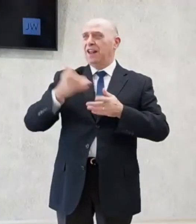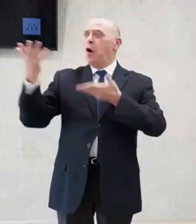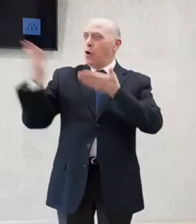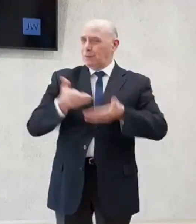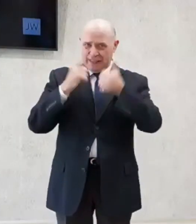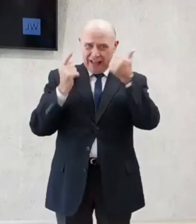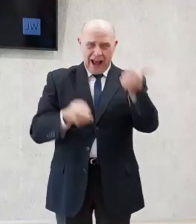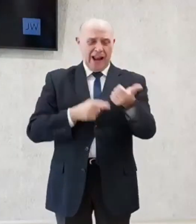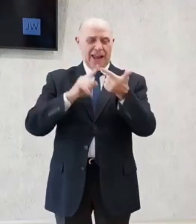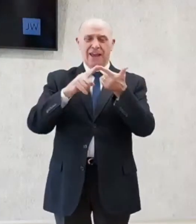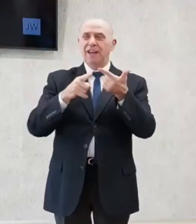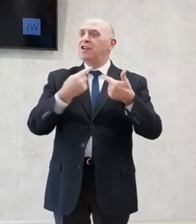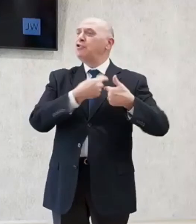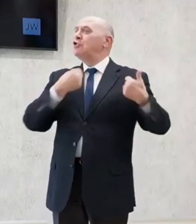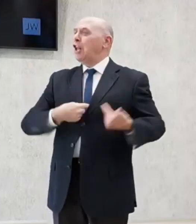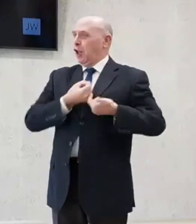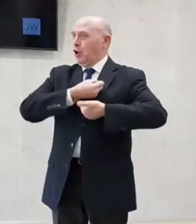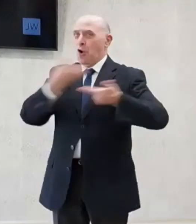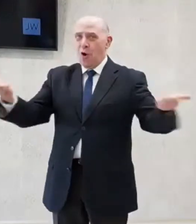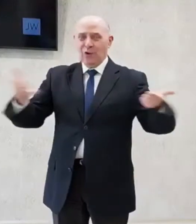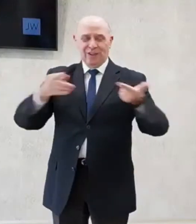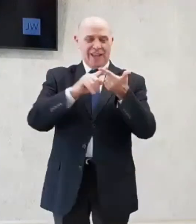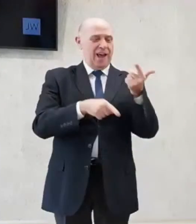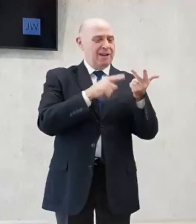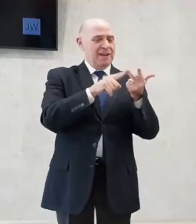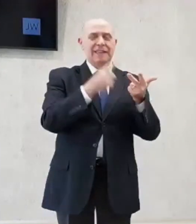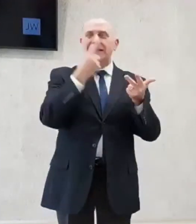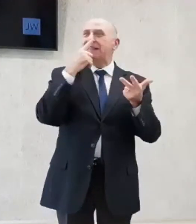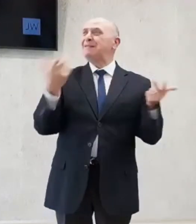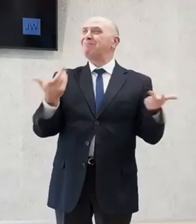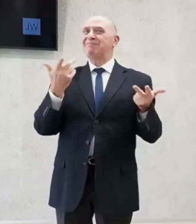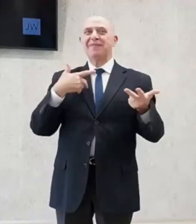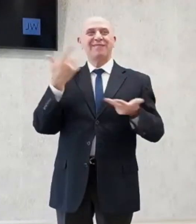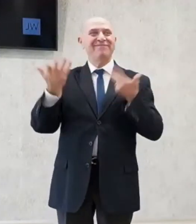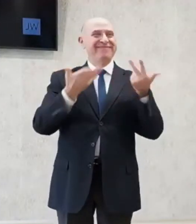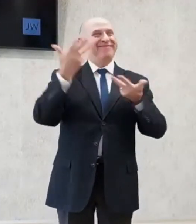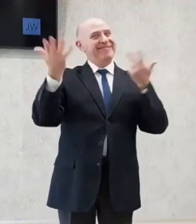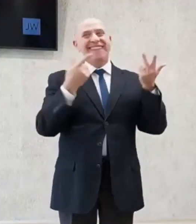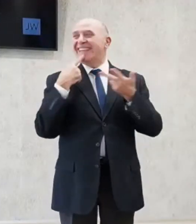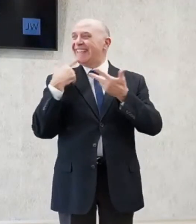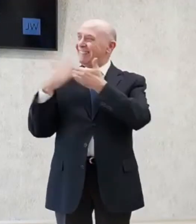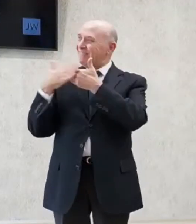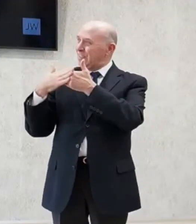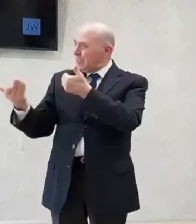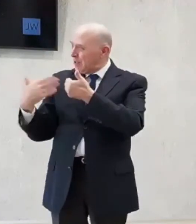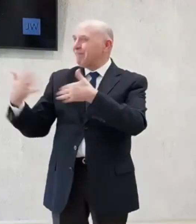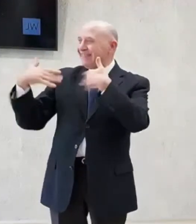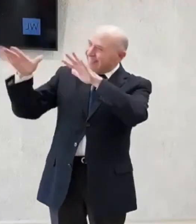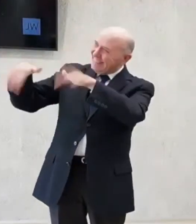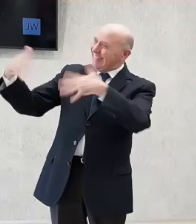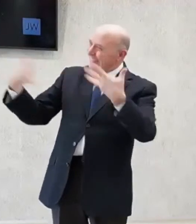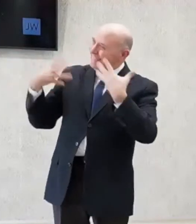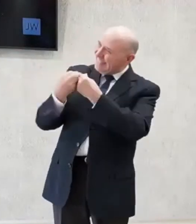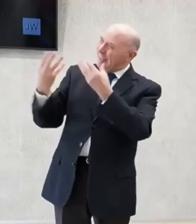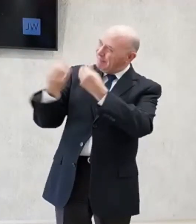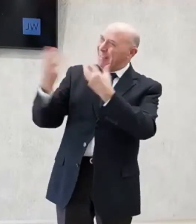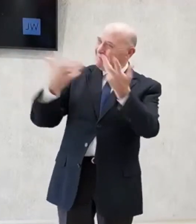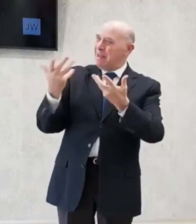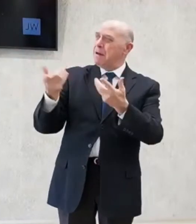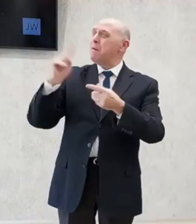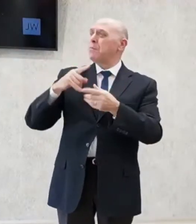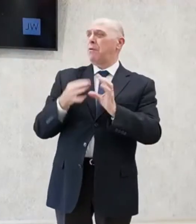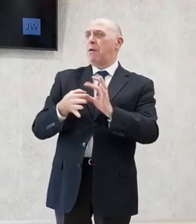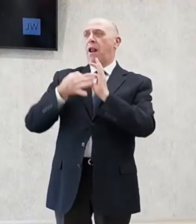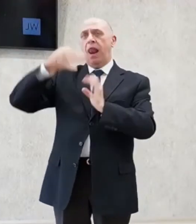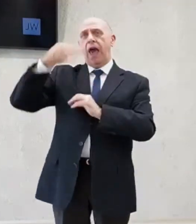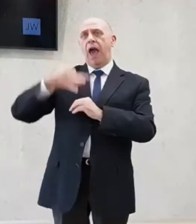la sua generosità il suo atteggiamento che coinvolgeva che lei era vicino E che dire della sua realtà